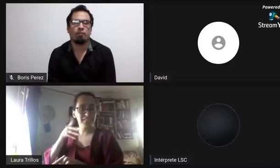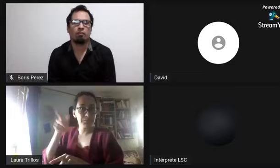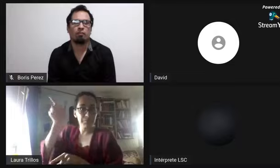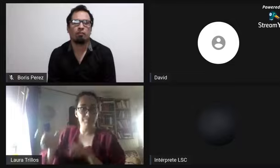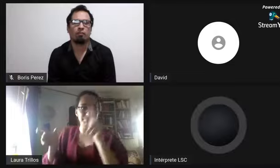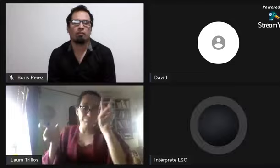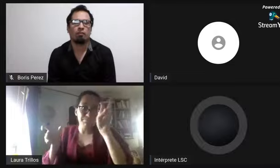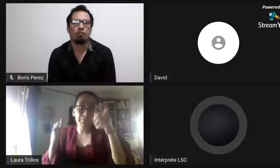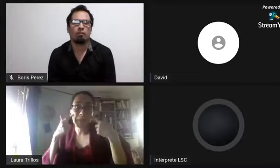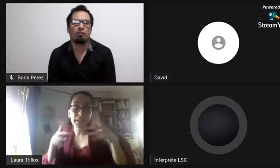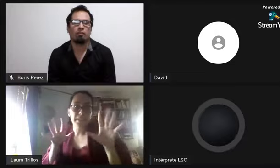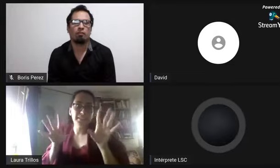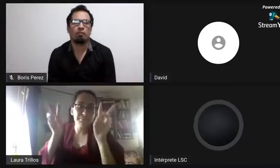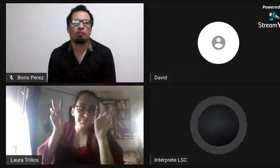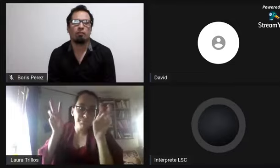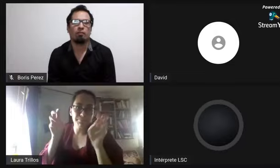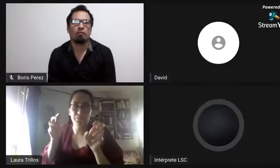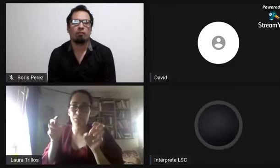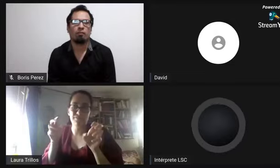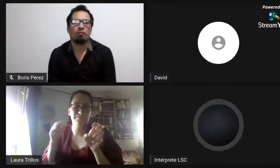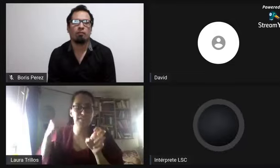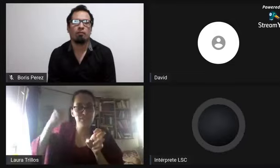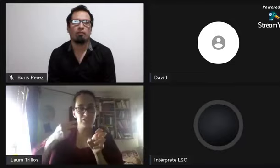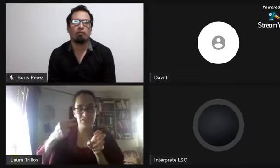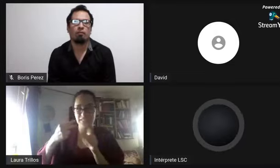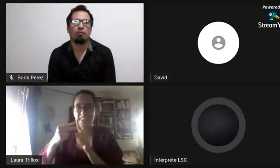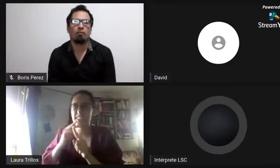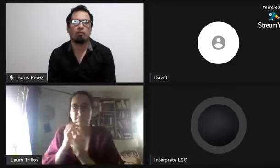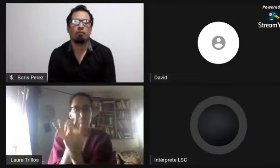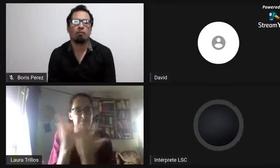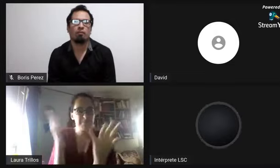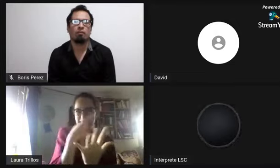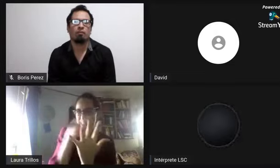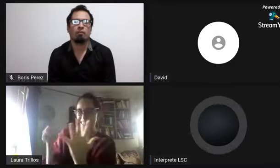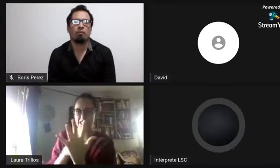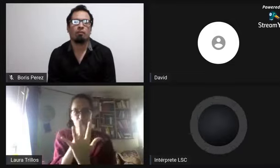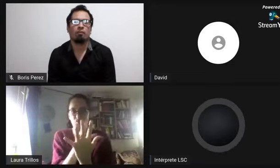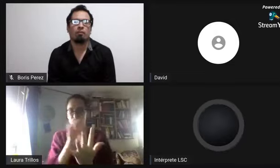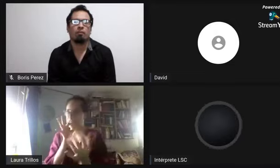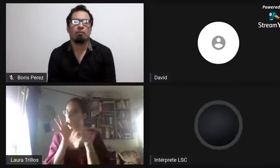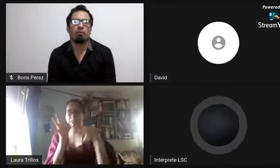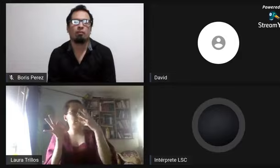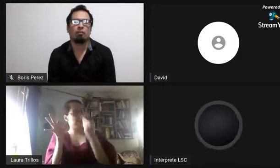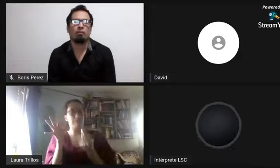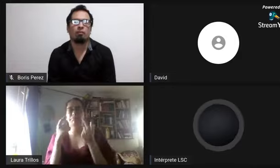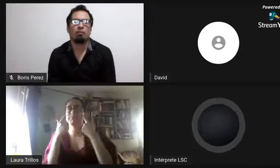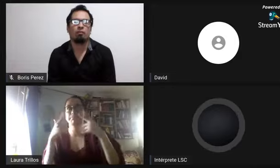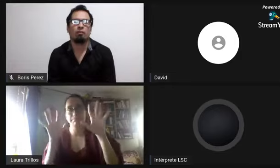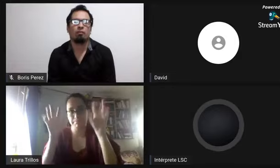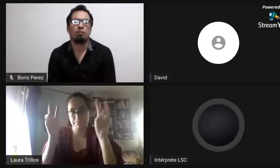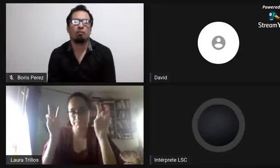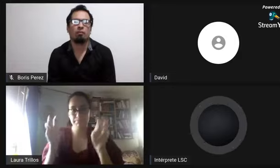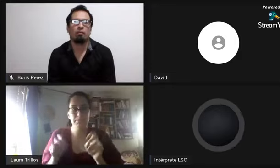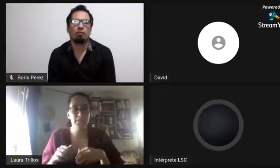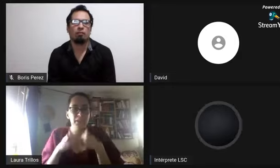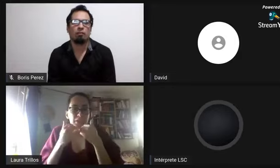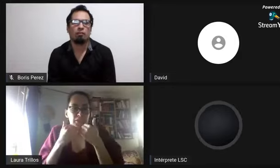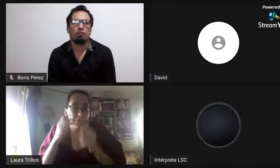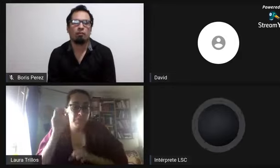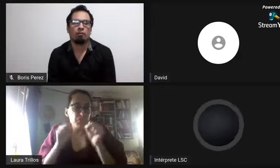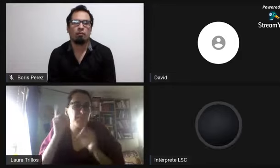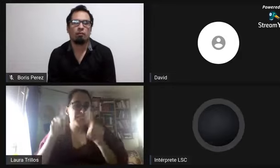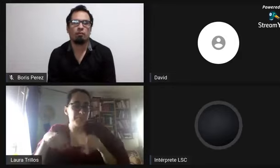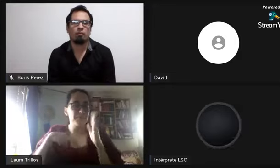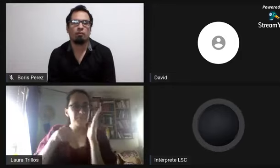política. En ocasiones muchas personas han hablado mal de Santander porque ha tenido